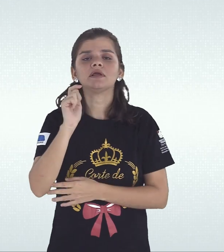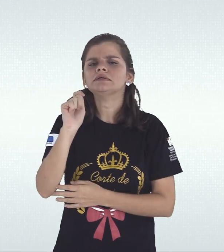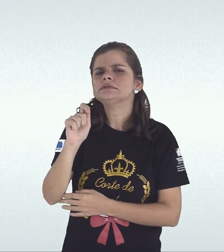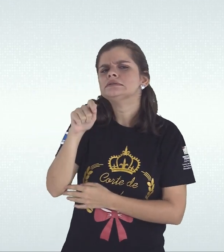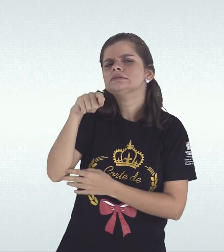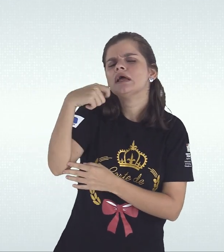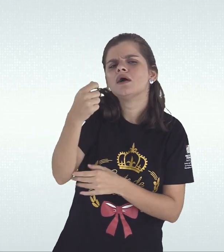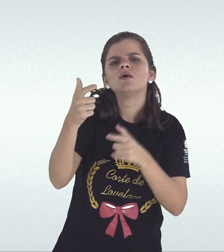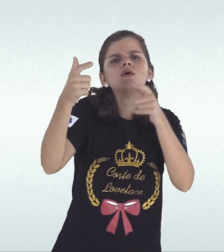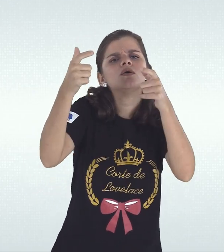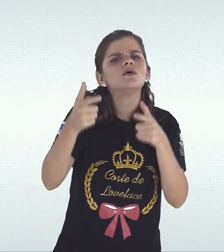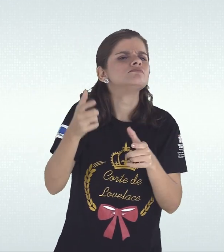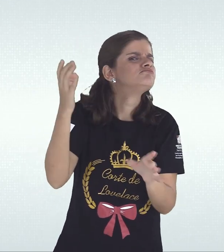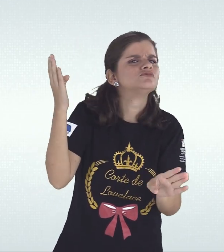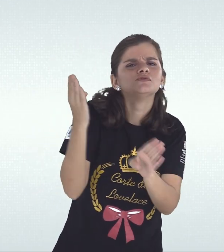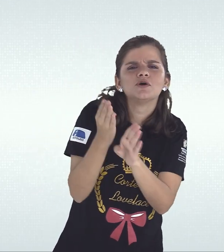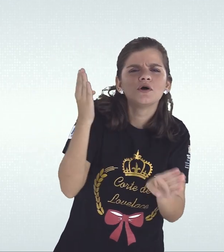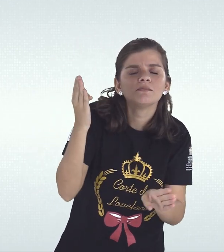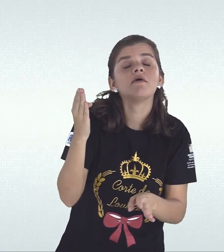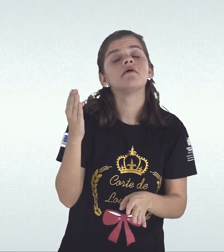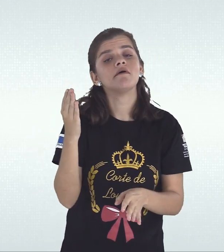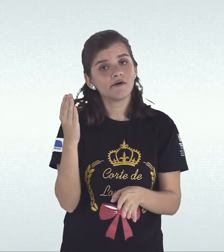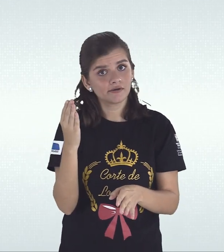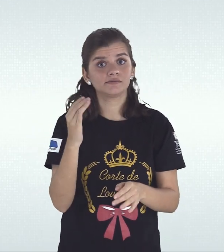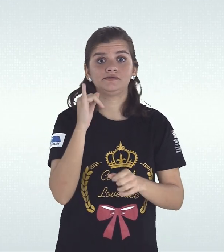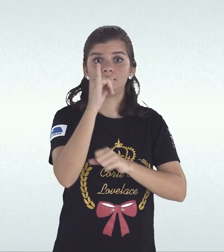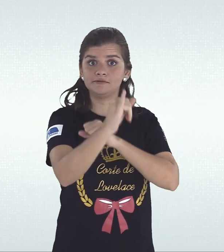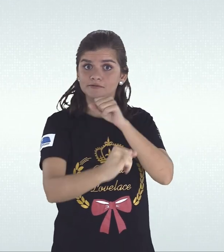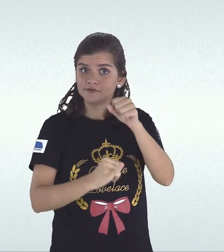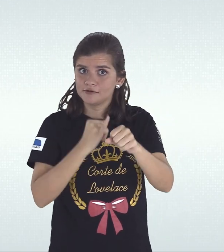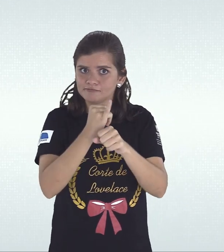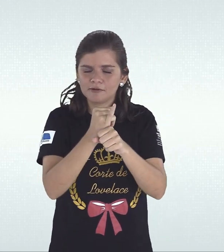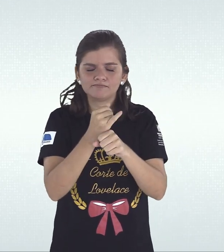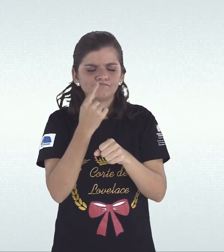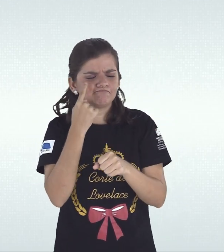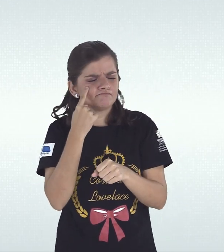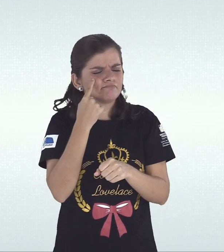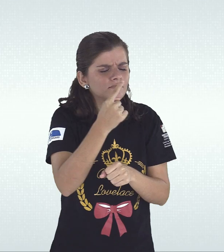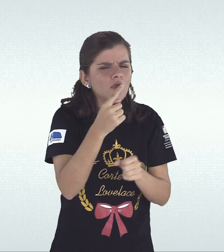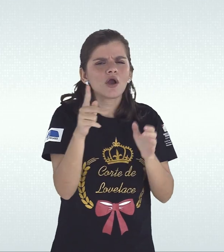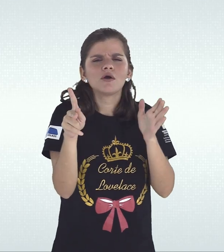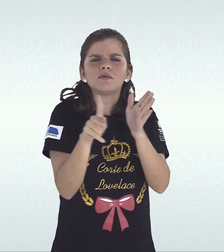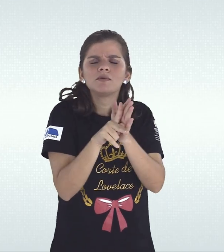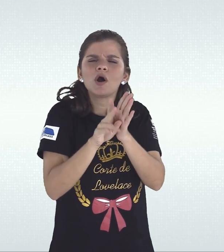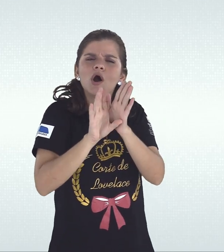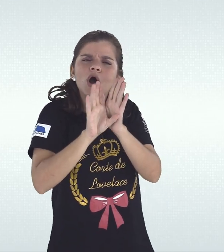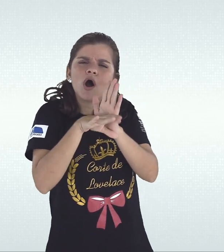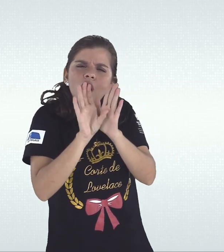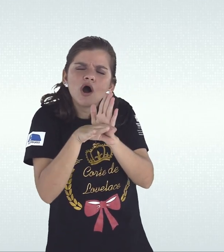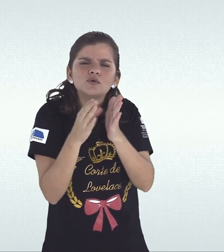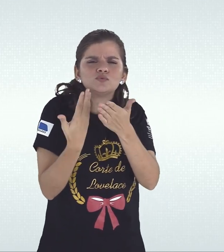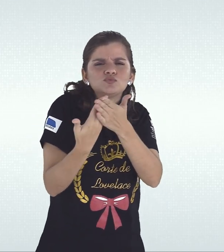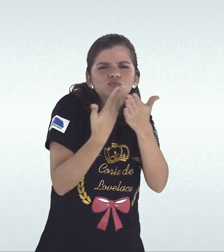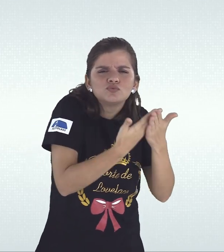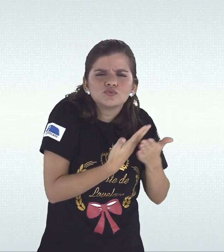detectou-se dados conceitos e características dessa protagonista na história da computação